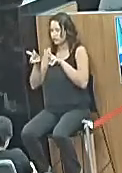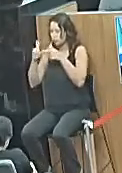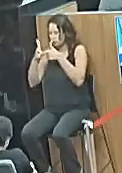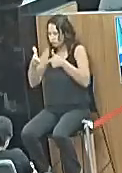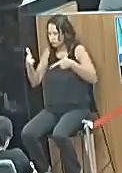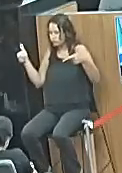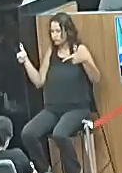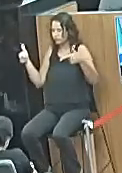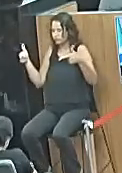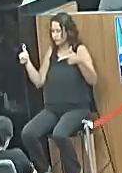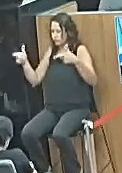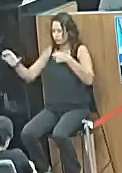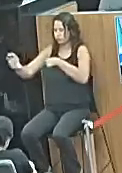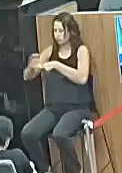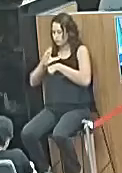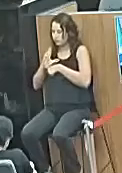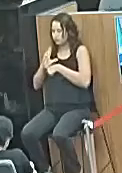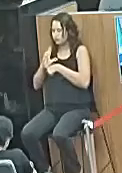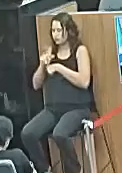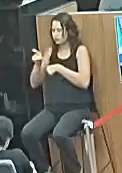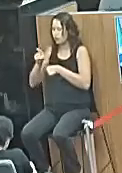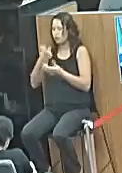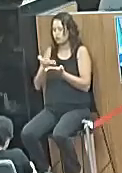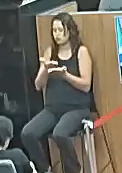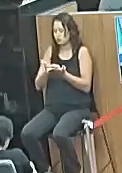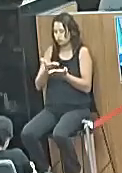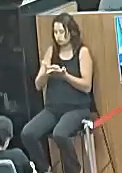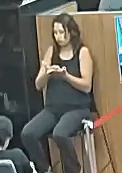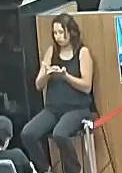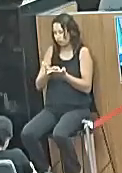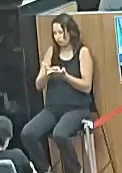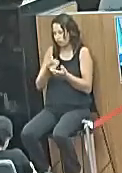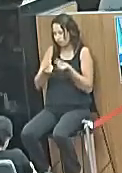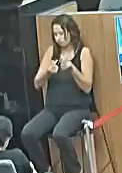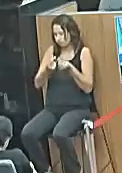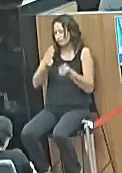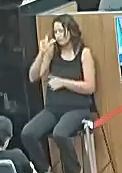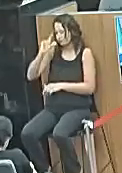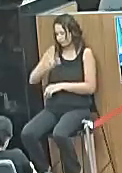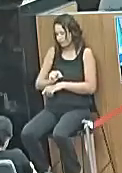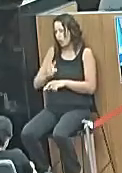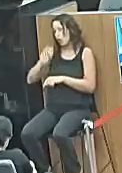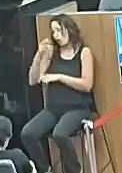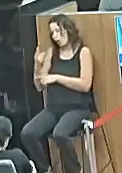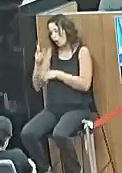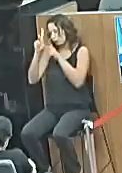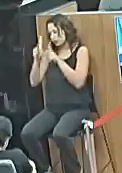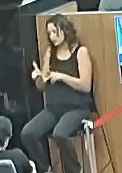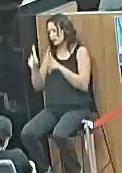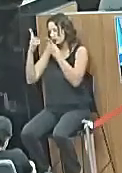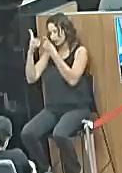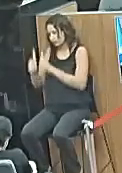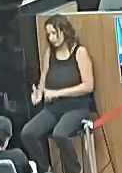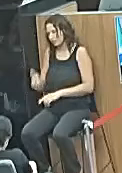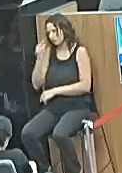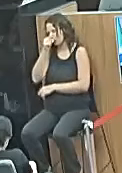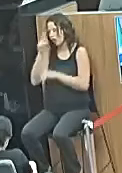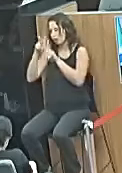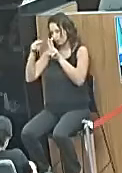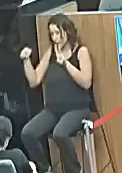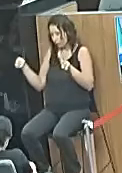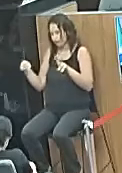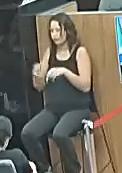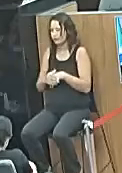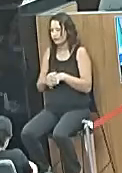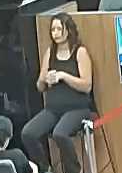concessão de benefícios aos estudantes de baixa renda com ele ou com deficiência na uemg ampliar